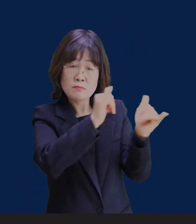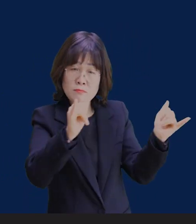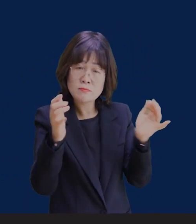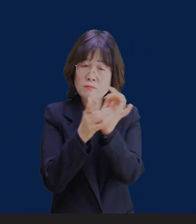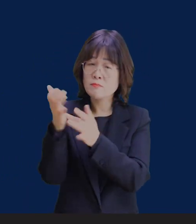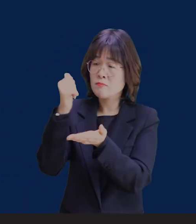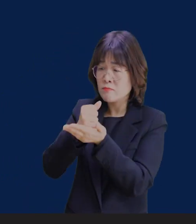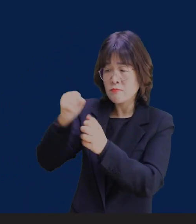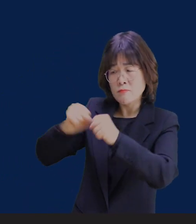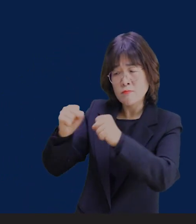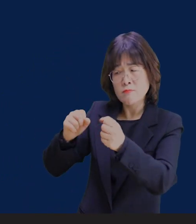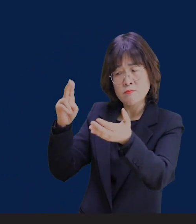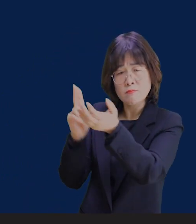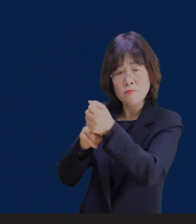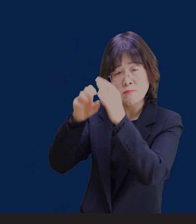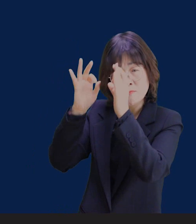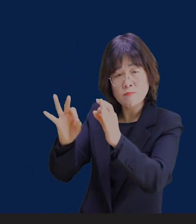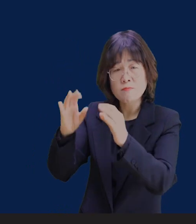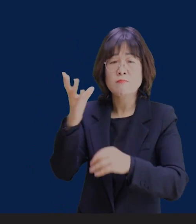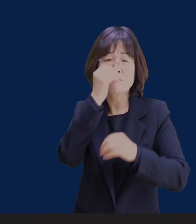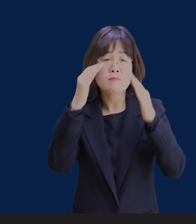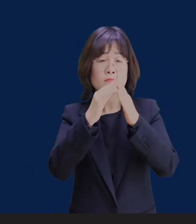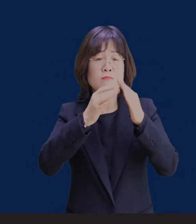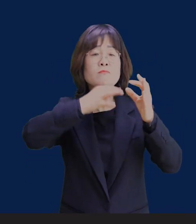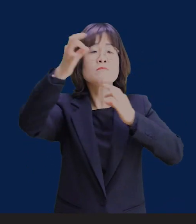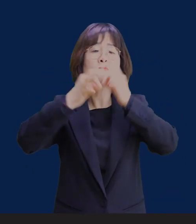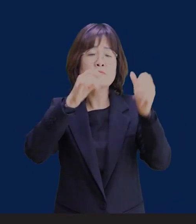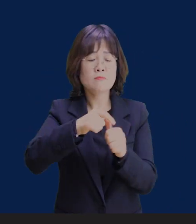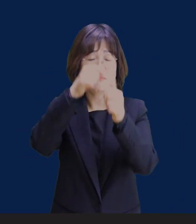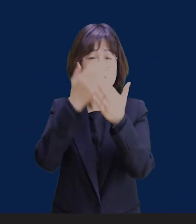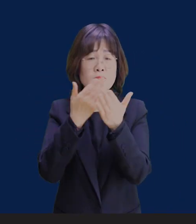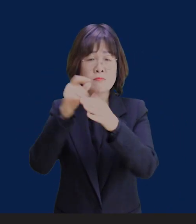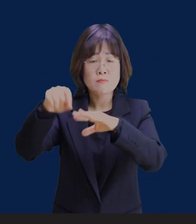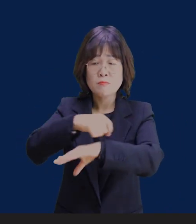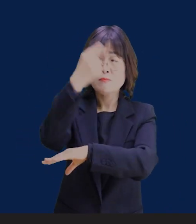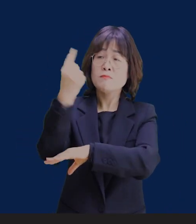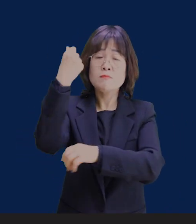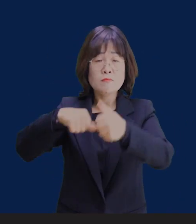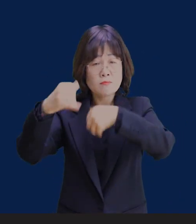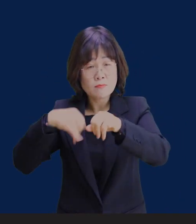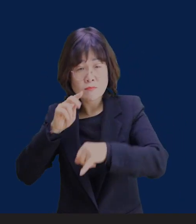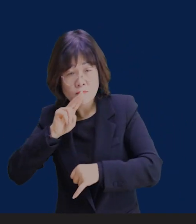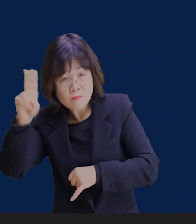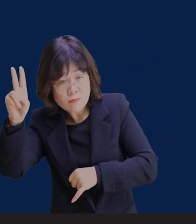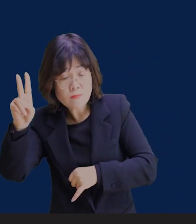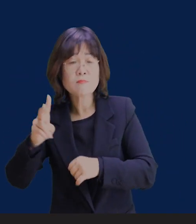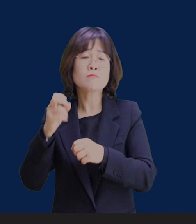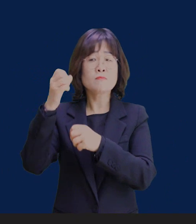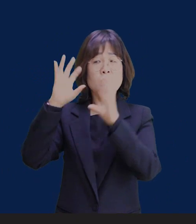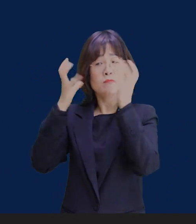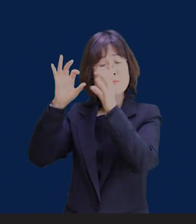서기관들이 예수께서 하시는 이상한 일과 또 성전에서 소리질러 호산나 다윗의 자손이여 하는 어린이들을